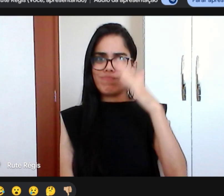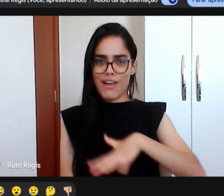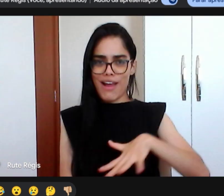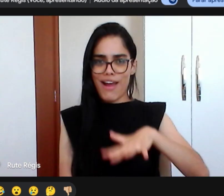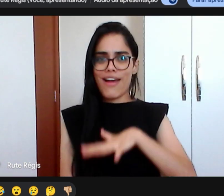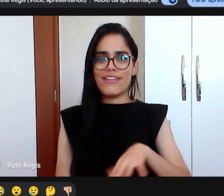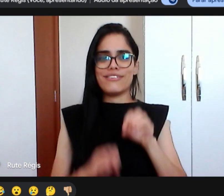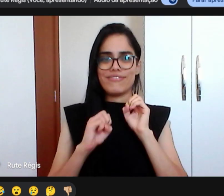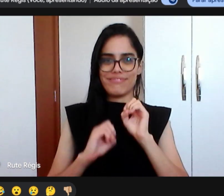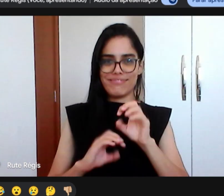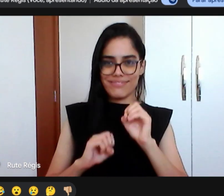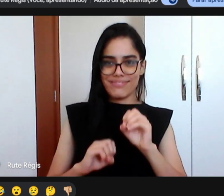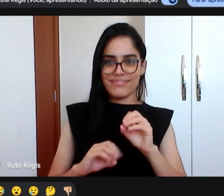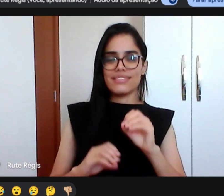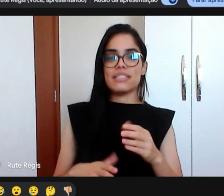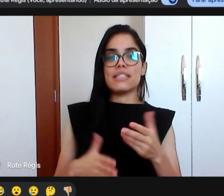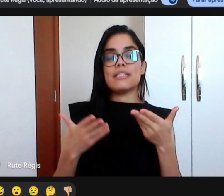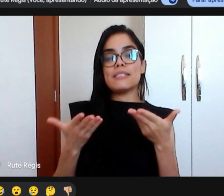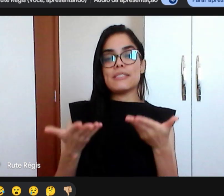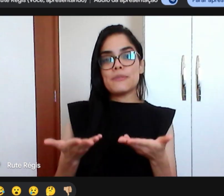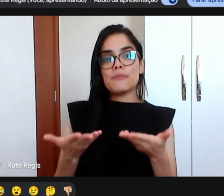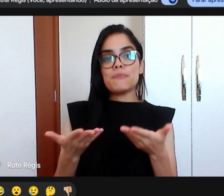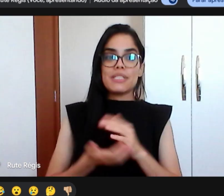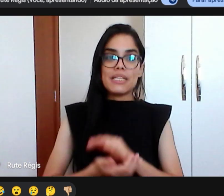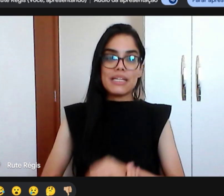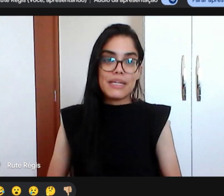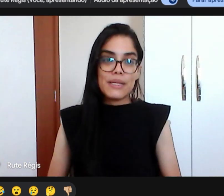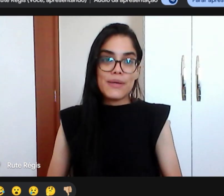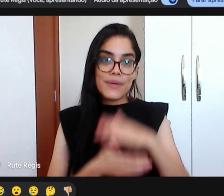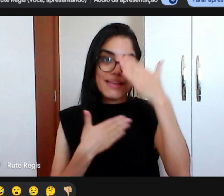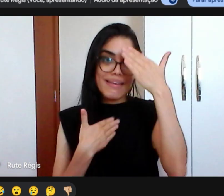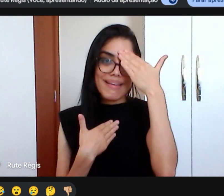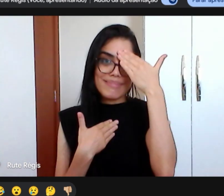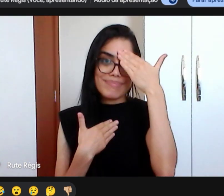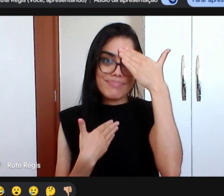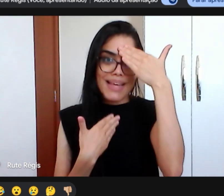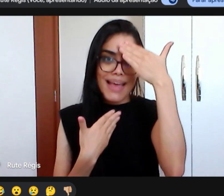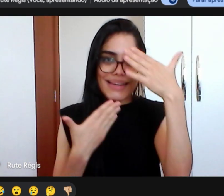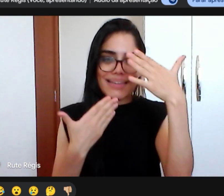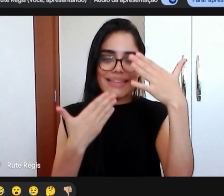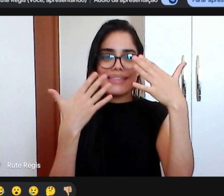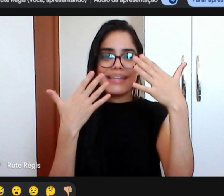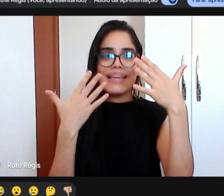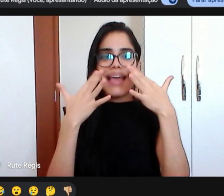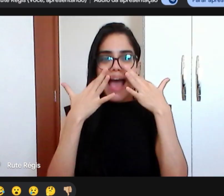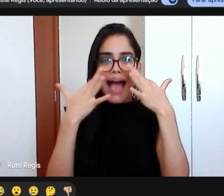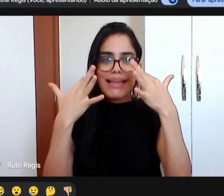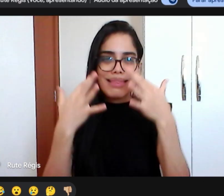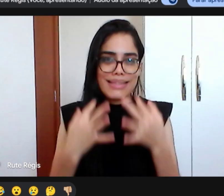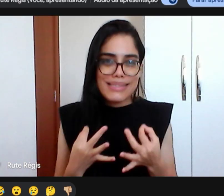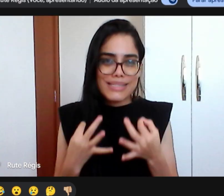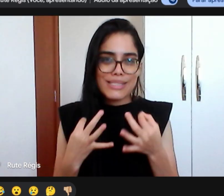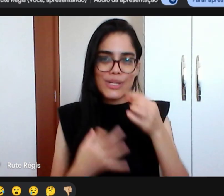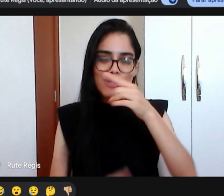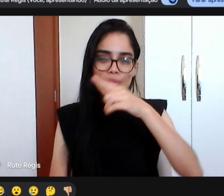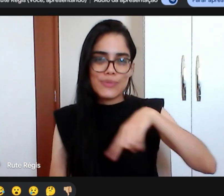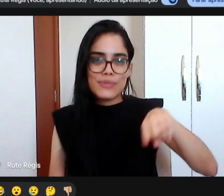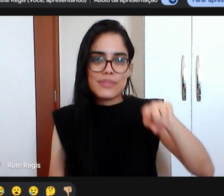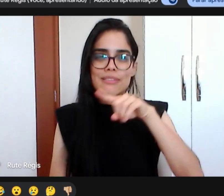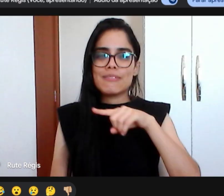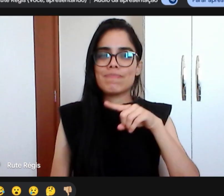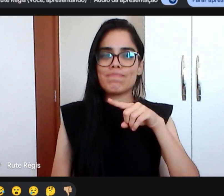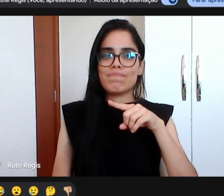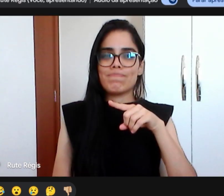Freire, reconhecido na área da educação, e eu quero agradecer pela